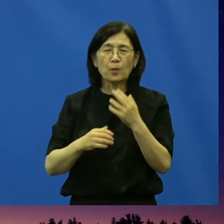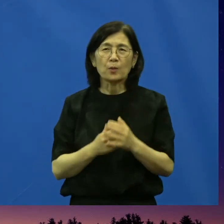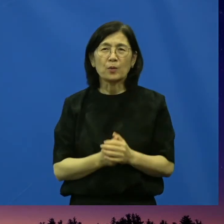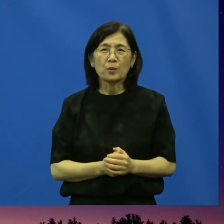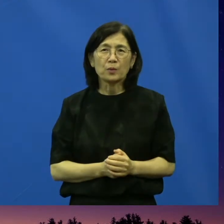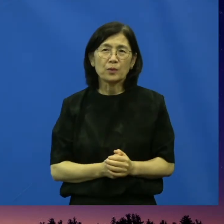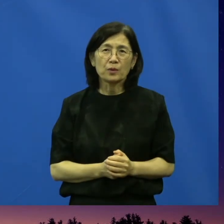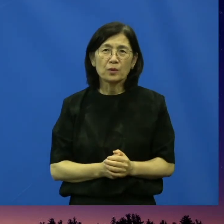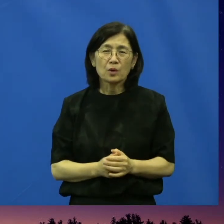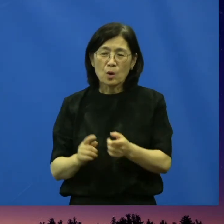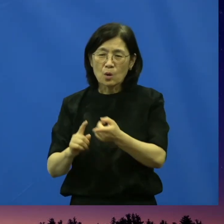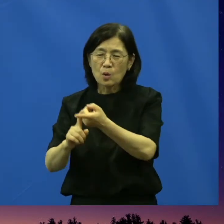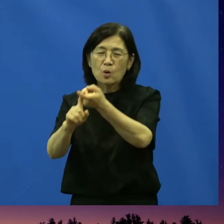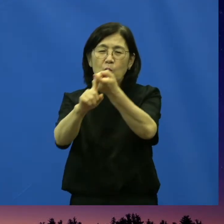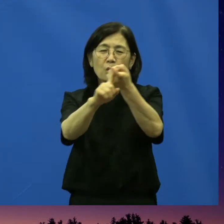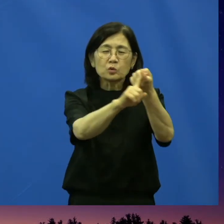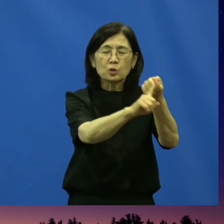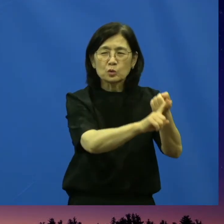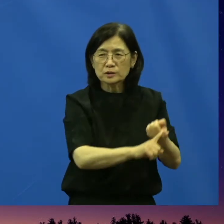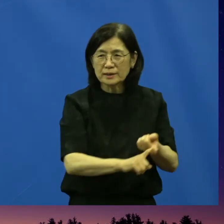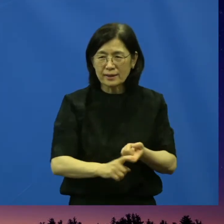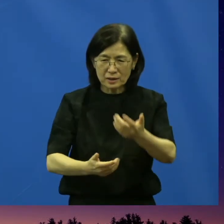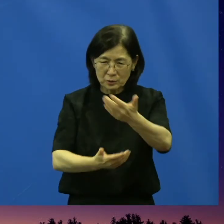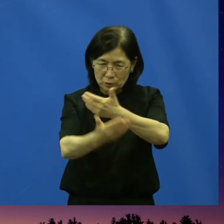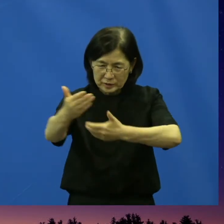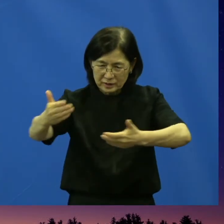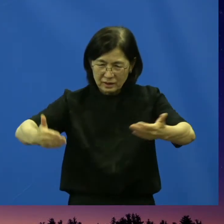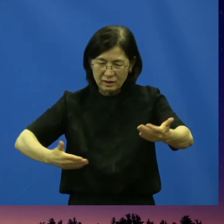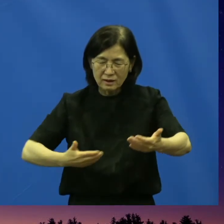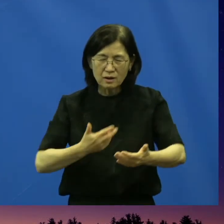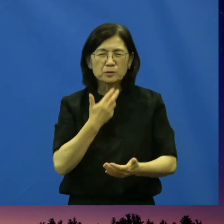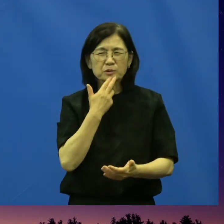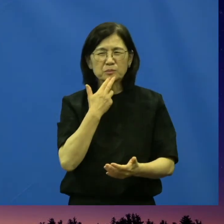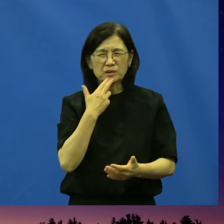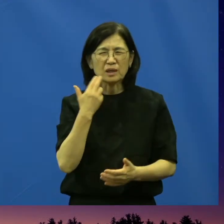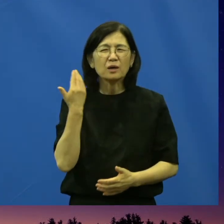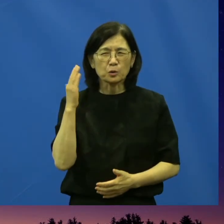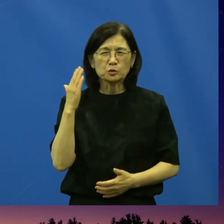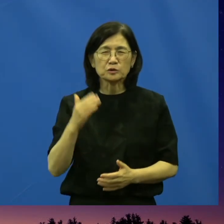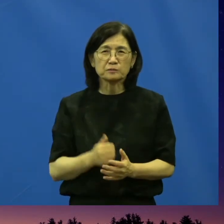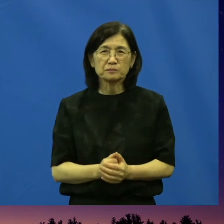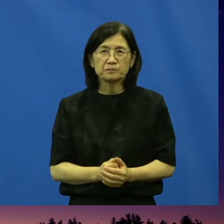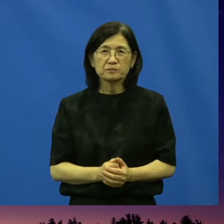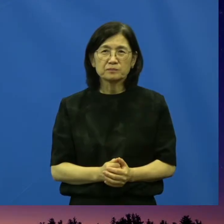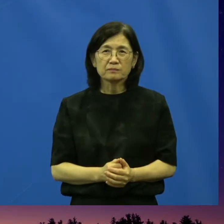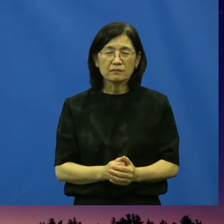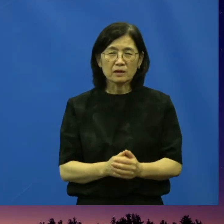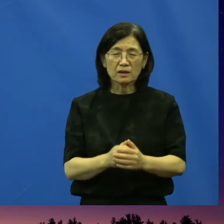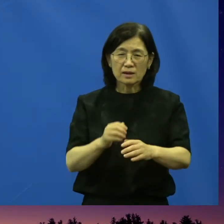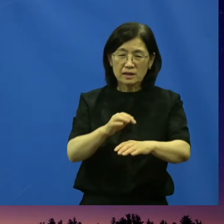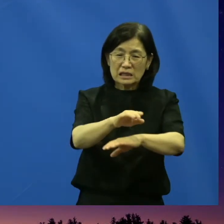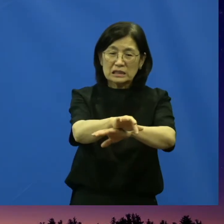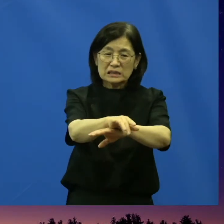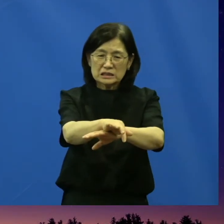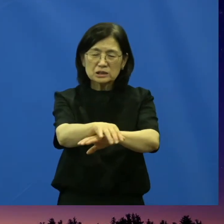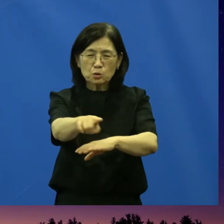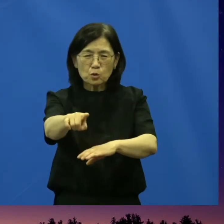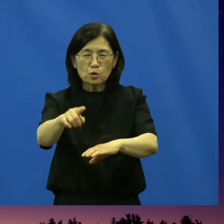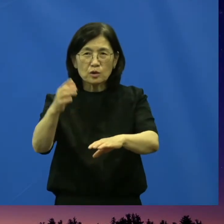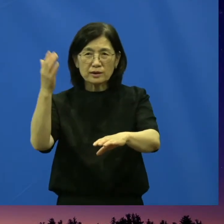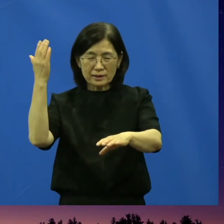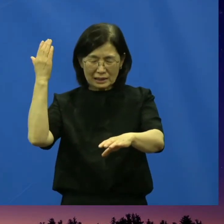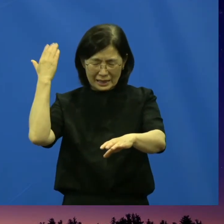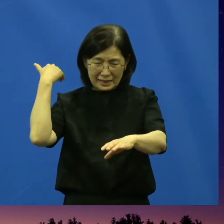개념이 없어요. 공동체라는 거, 옛날에 마을이라고 하는 그런 개념이 없어요. 그 시골에 옛날에, 요즘 시골도 이제 그런 게 없어졌지만 옛날